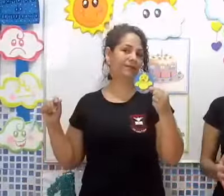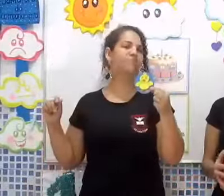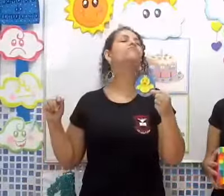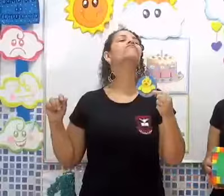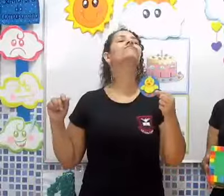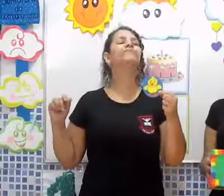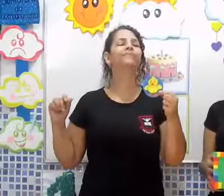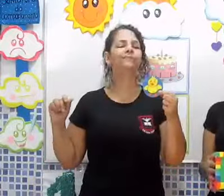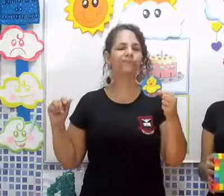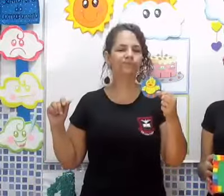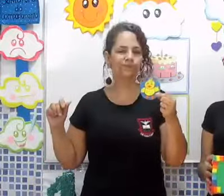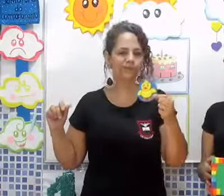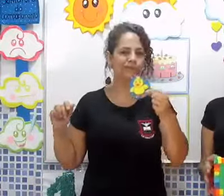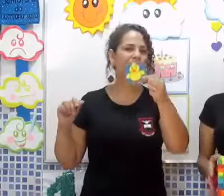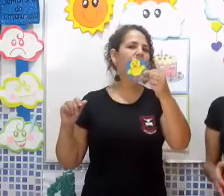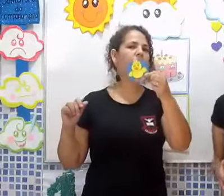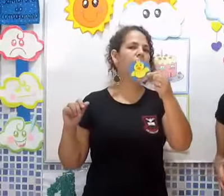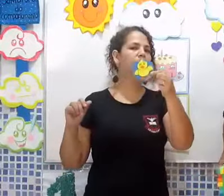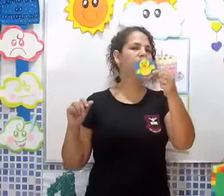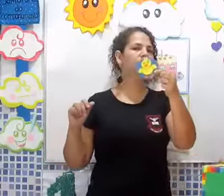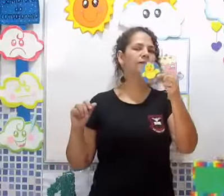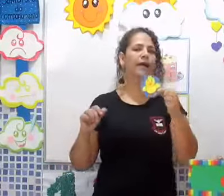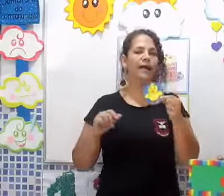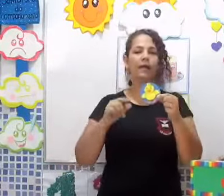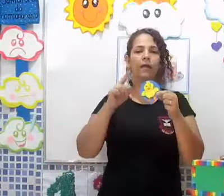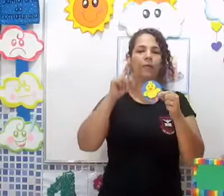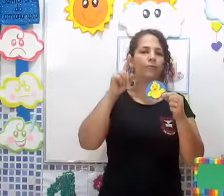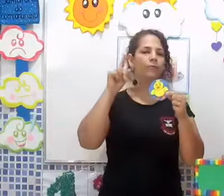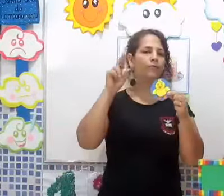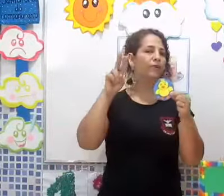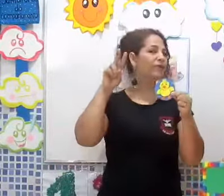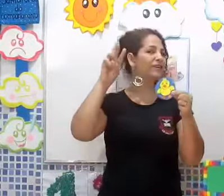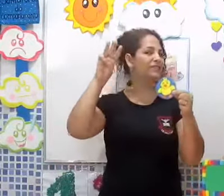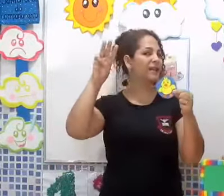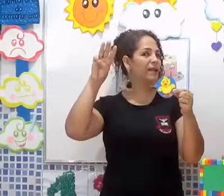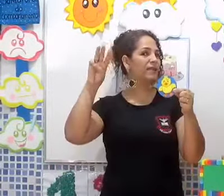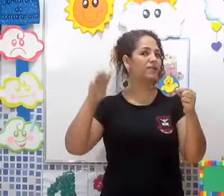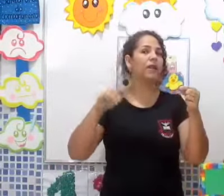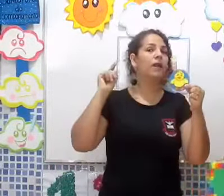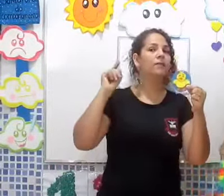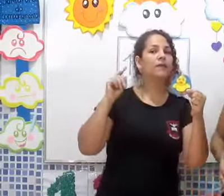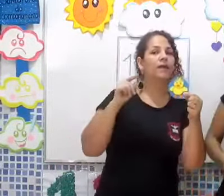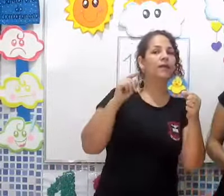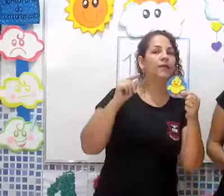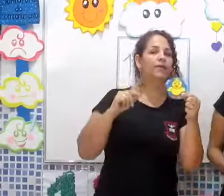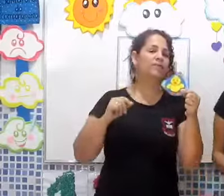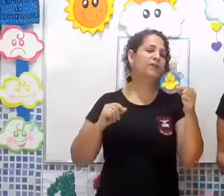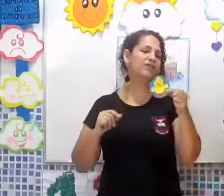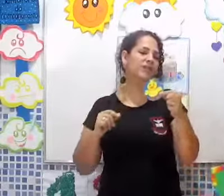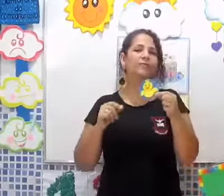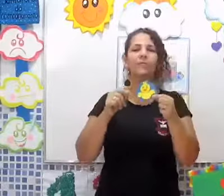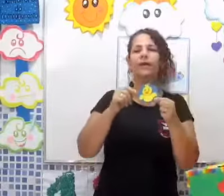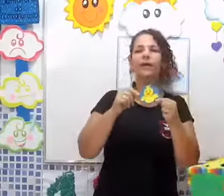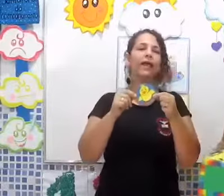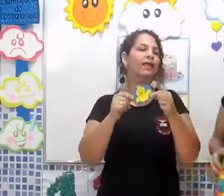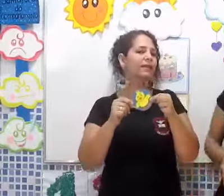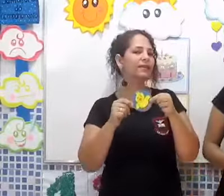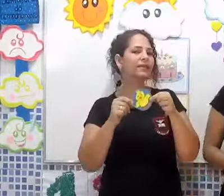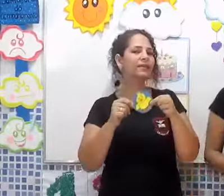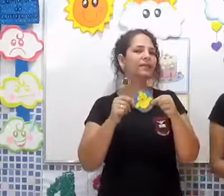gosta muito. Então vamos cantar. Um, dois, três. Meu pintinho